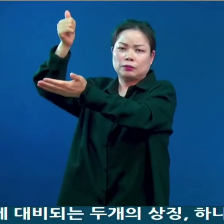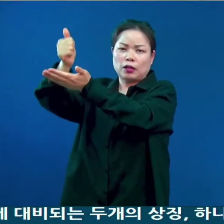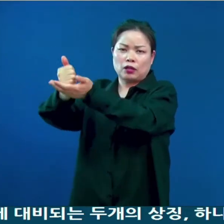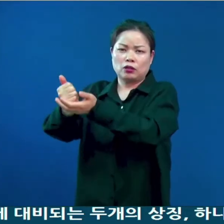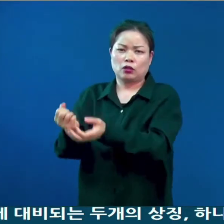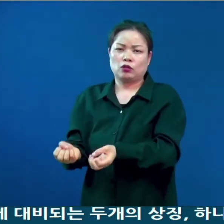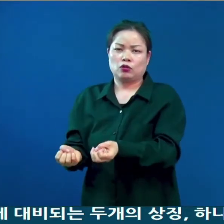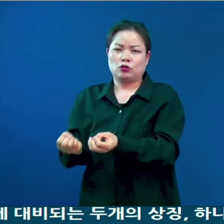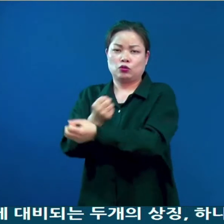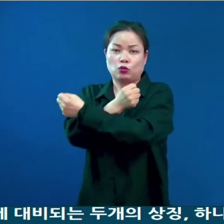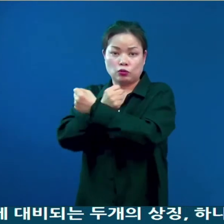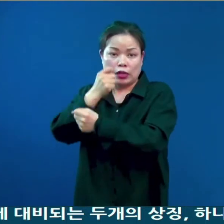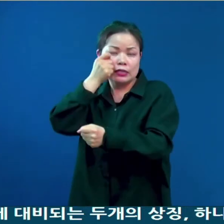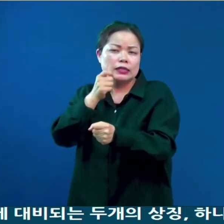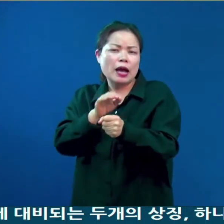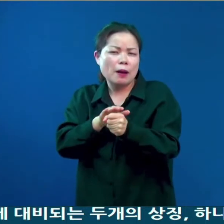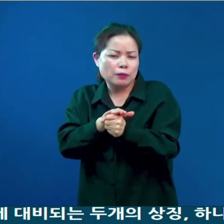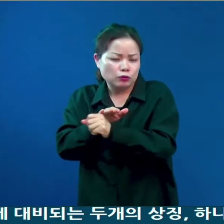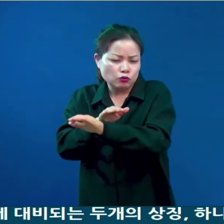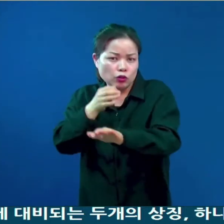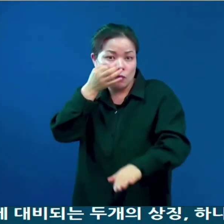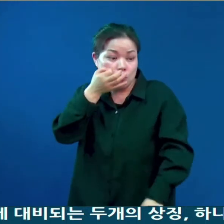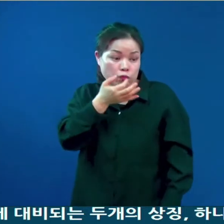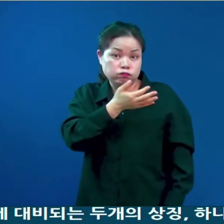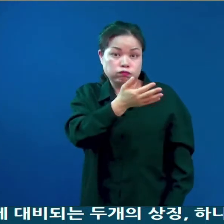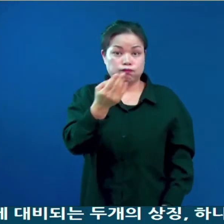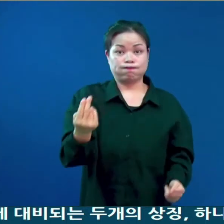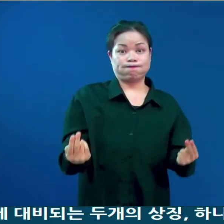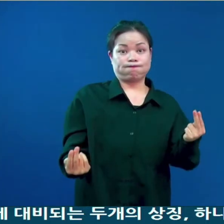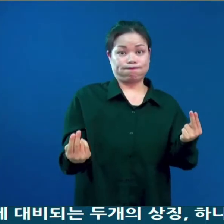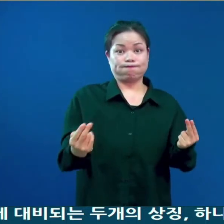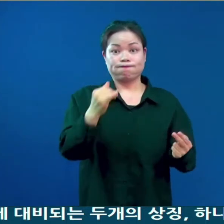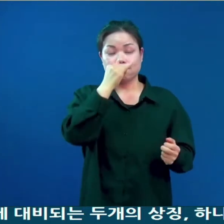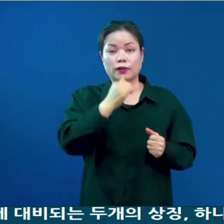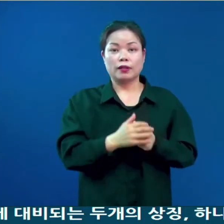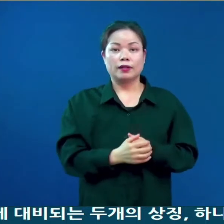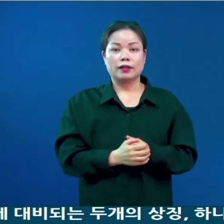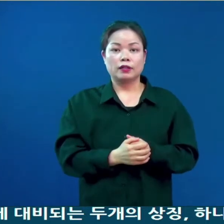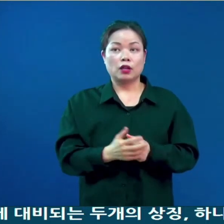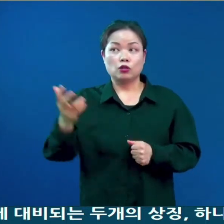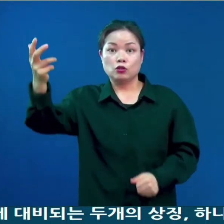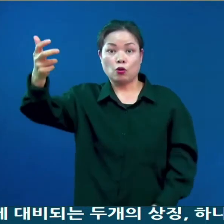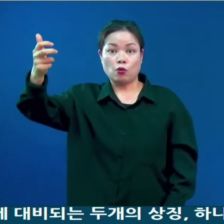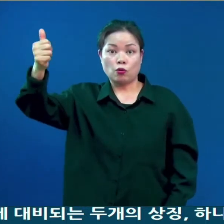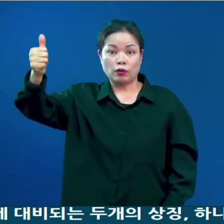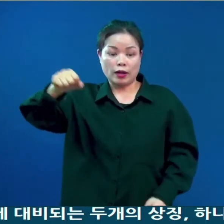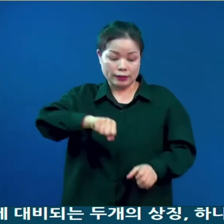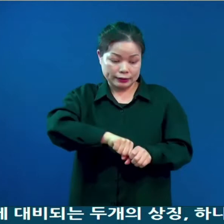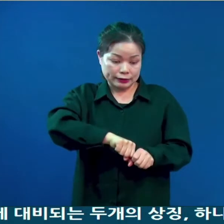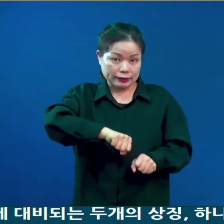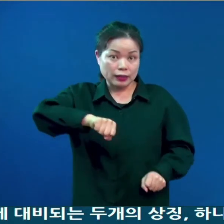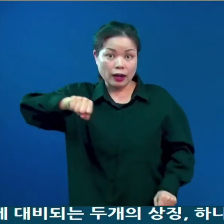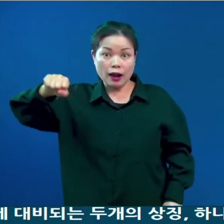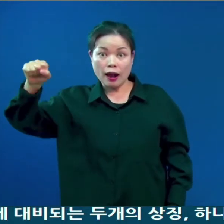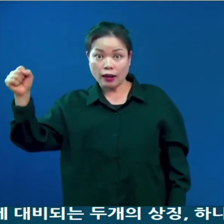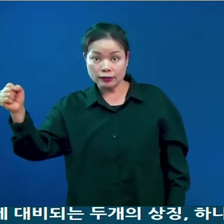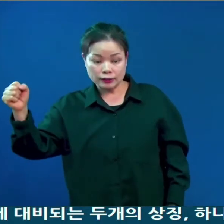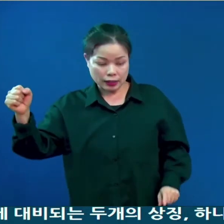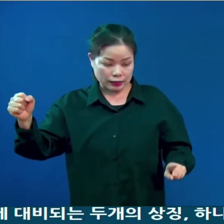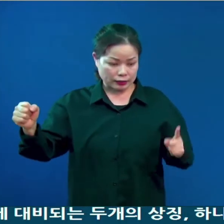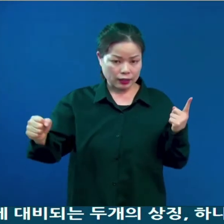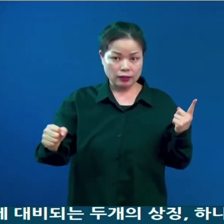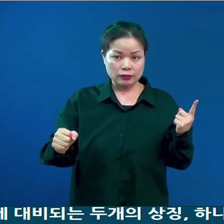용서와 자비하심을 우리에게 보여주며 대조시켜주고 있습니다. 여호와께서 칼을 드시자